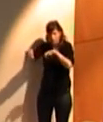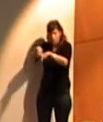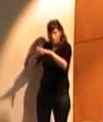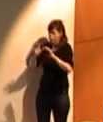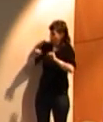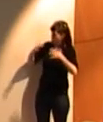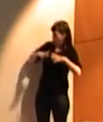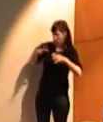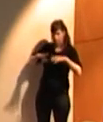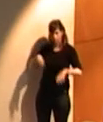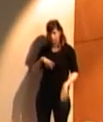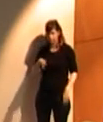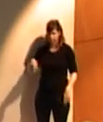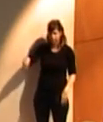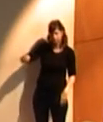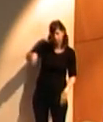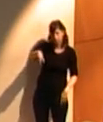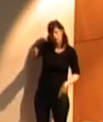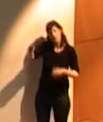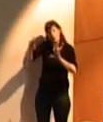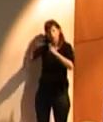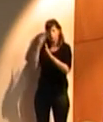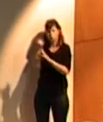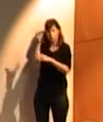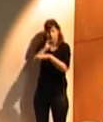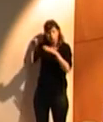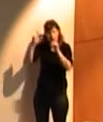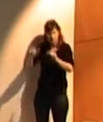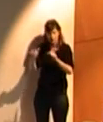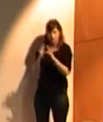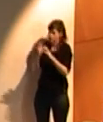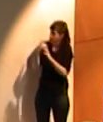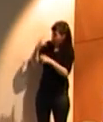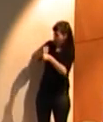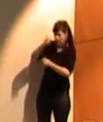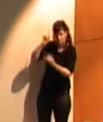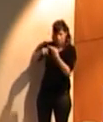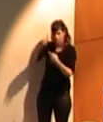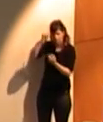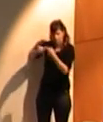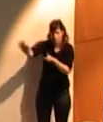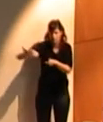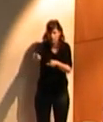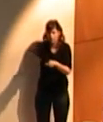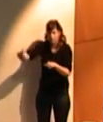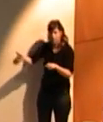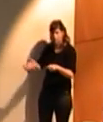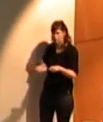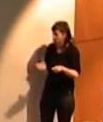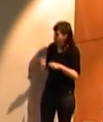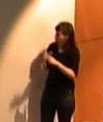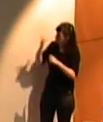promener dans un cadre sécurisant, donc le travail aussi de la courbe. Et donc ici, une image